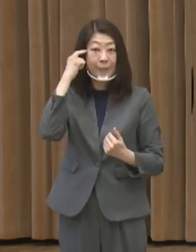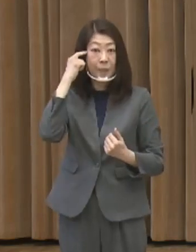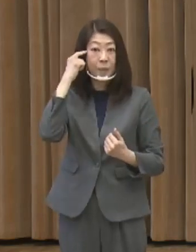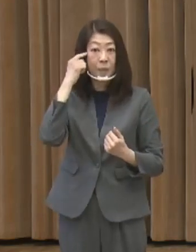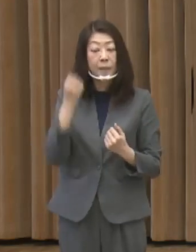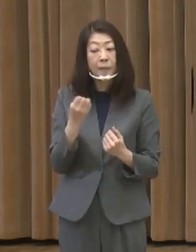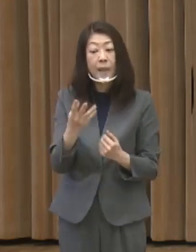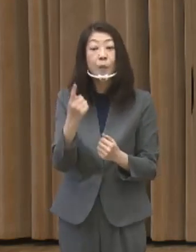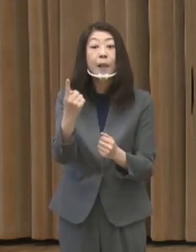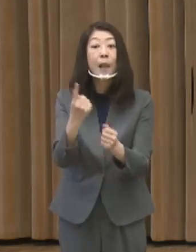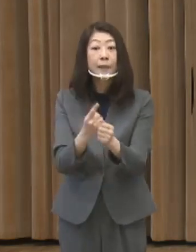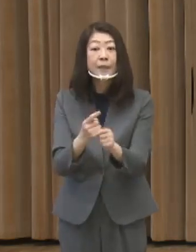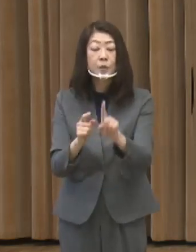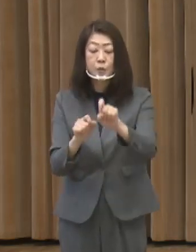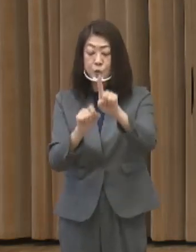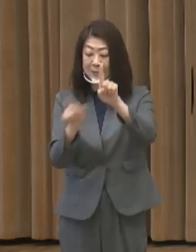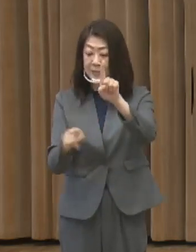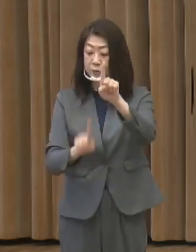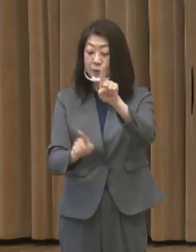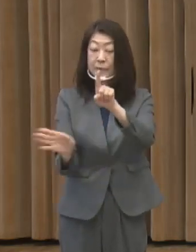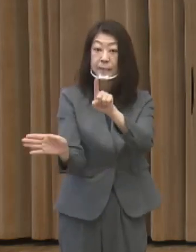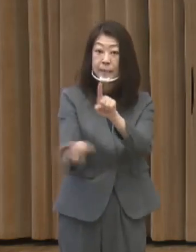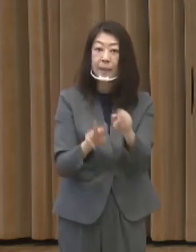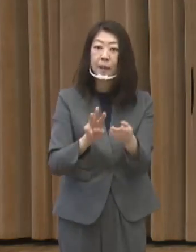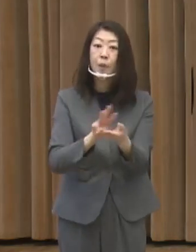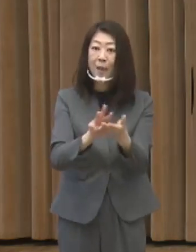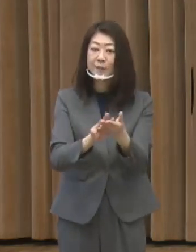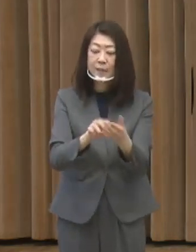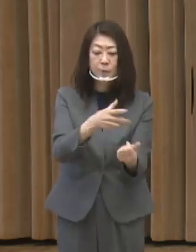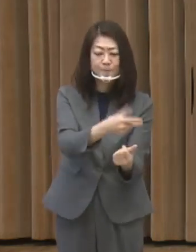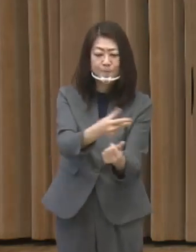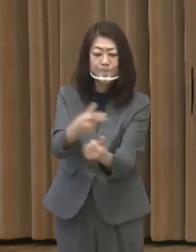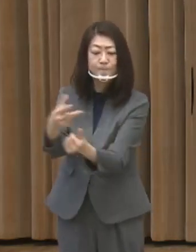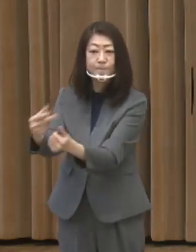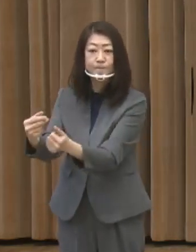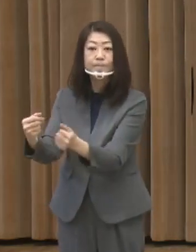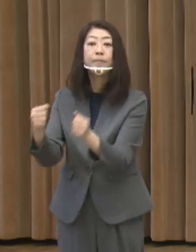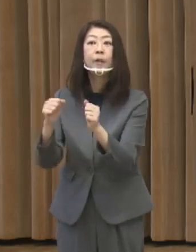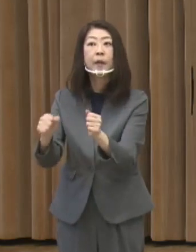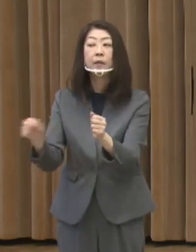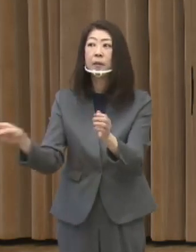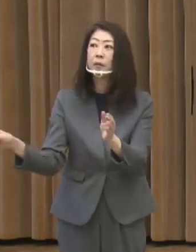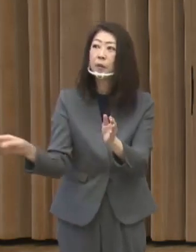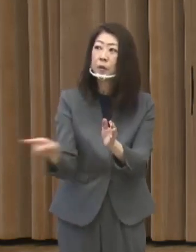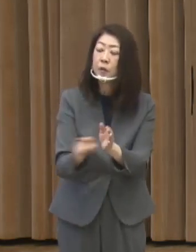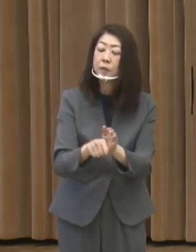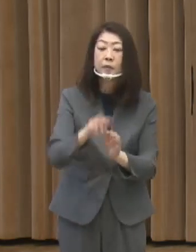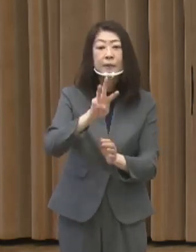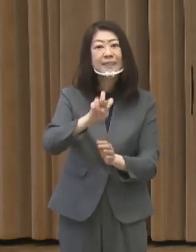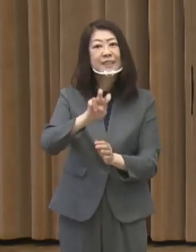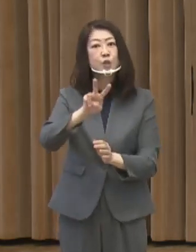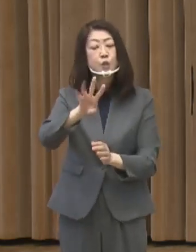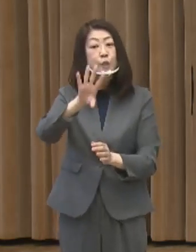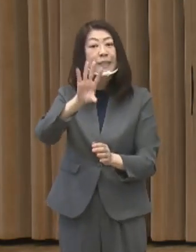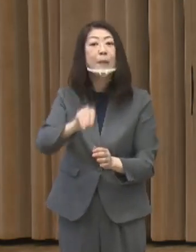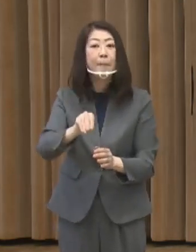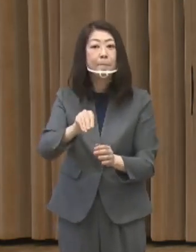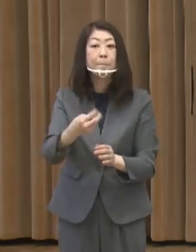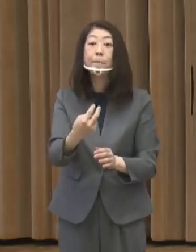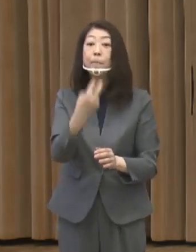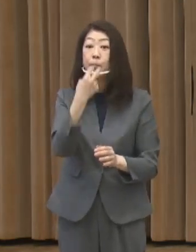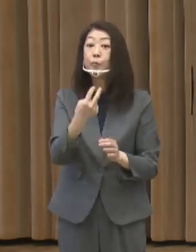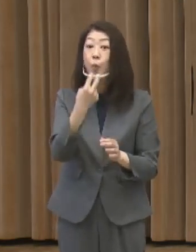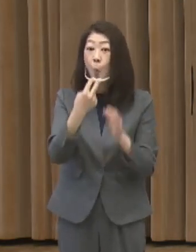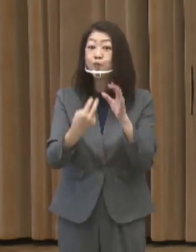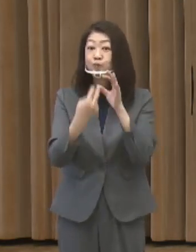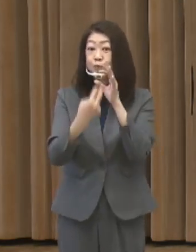元年11月1日からワクチン接種を開始して、これまで延べですけれども32万頭に、これは3月末現在